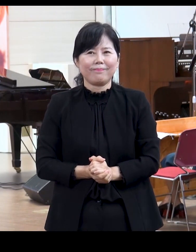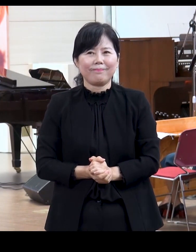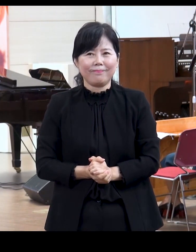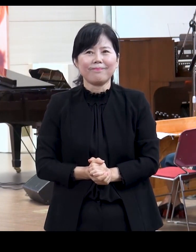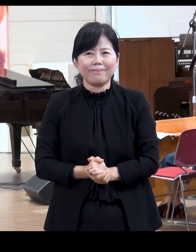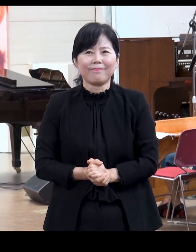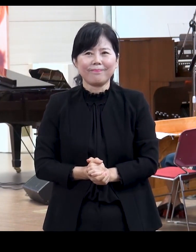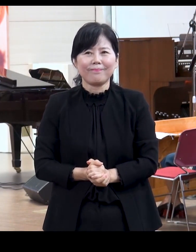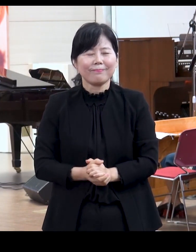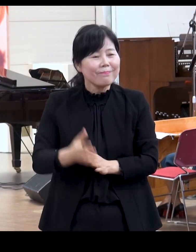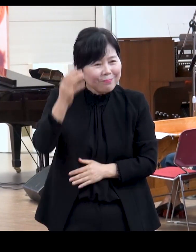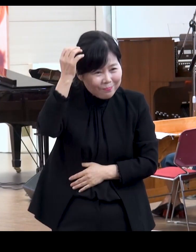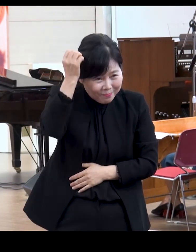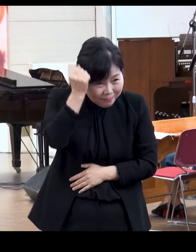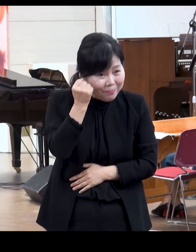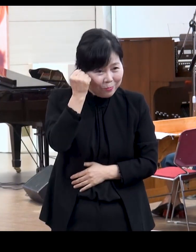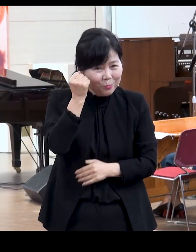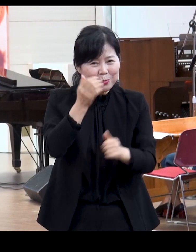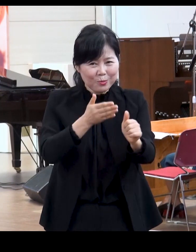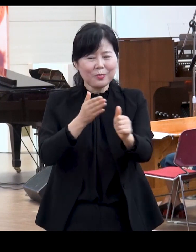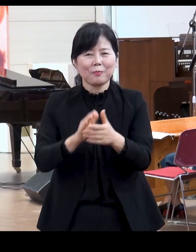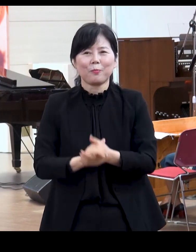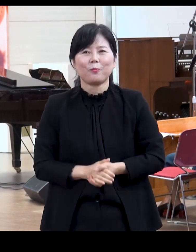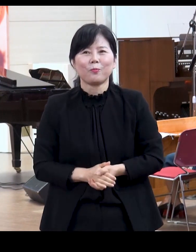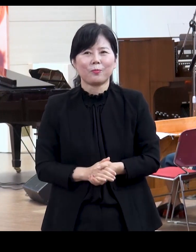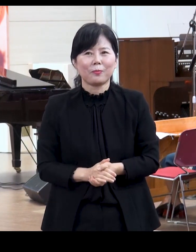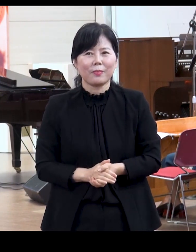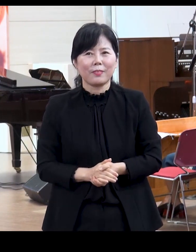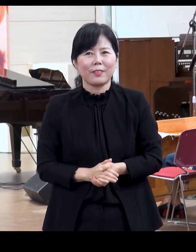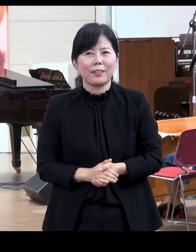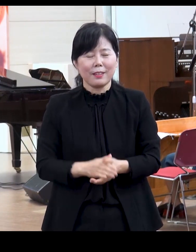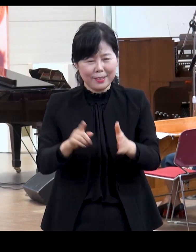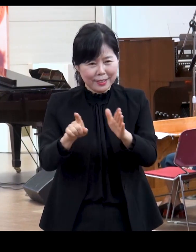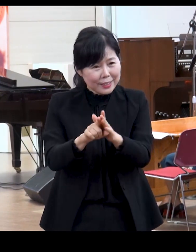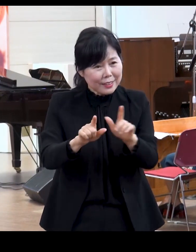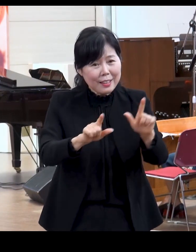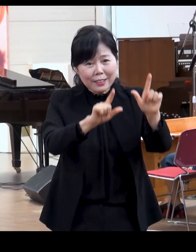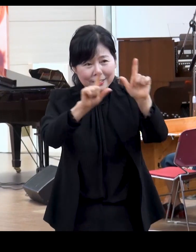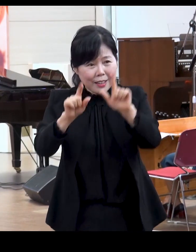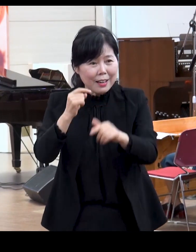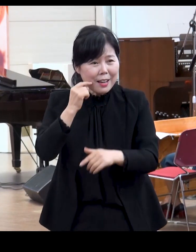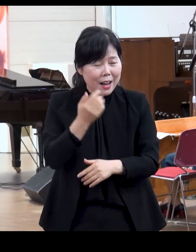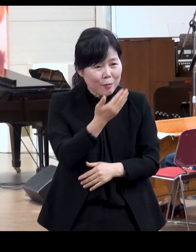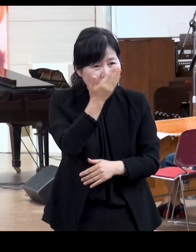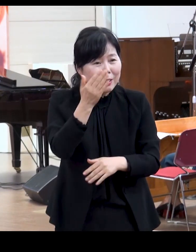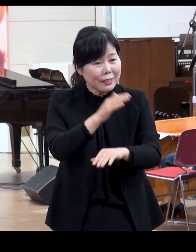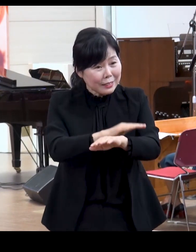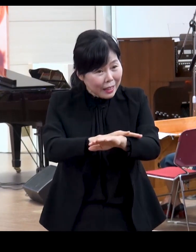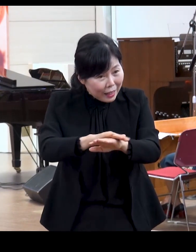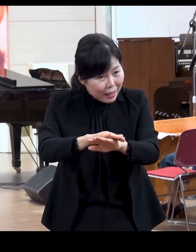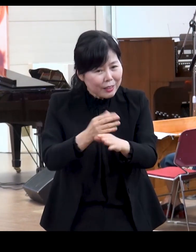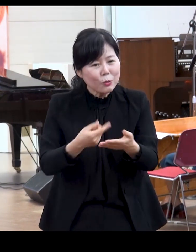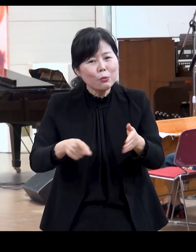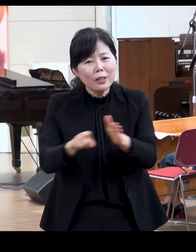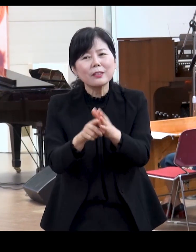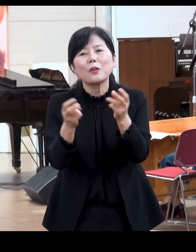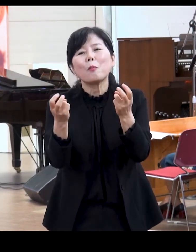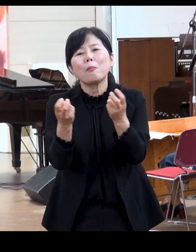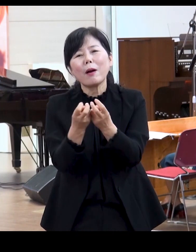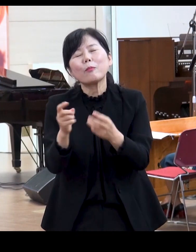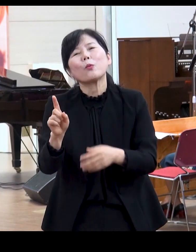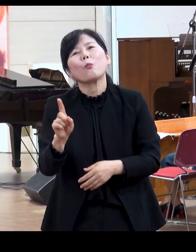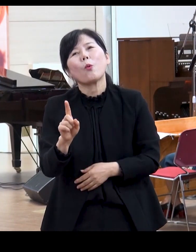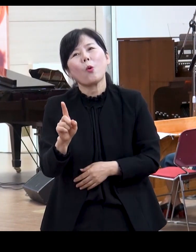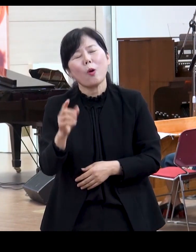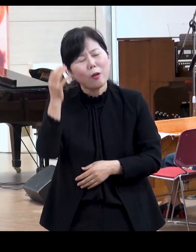여러분, 이거 잊으시면 안 됩니다. 우리가 정말 신앙생활 아름답게 잘하기 위해서 반드시 기억할 게